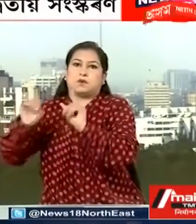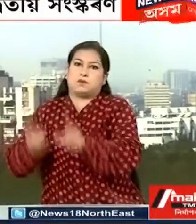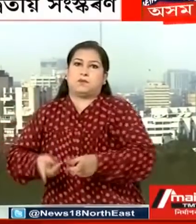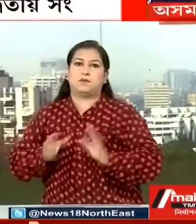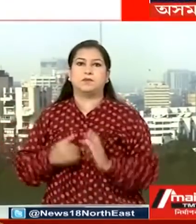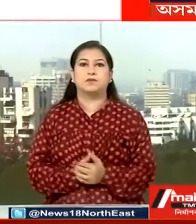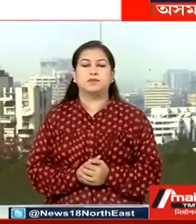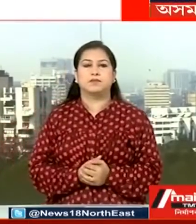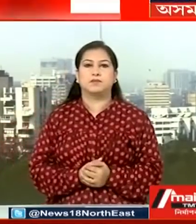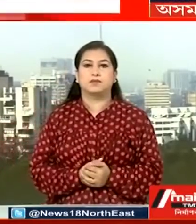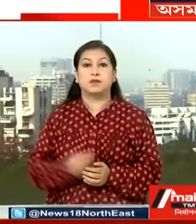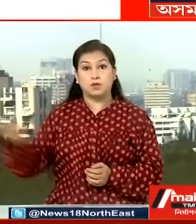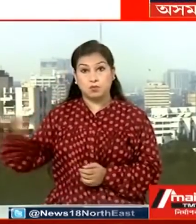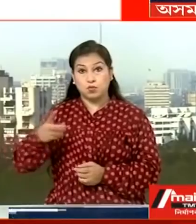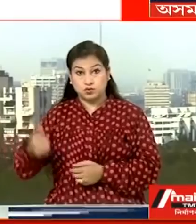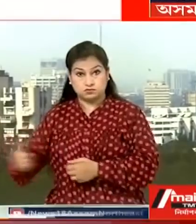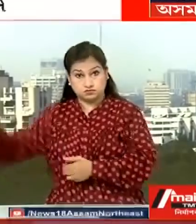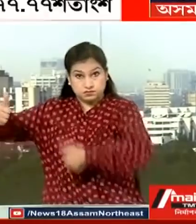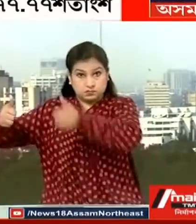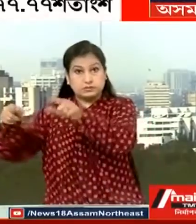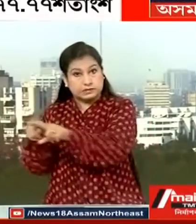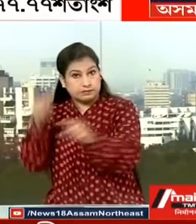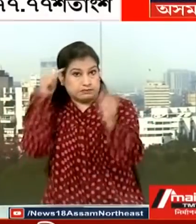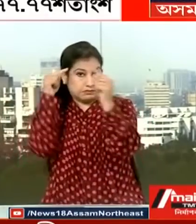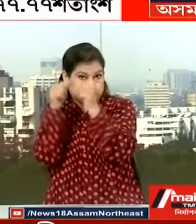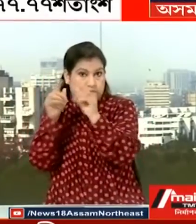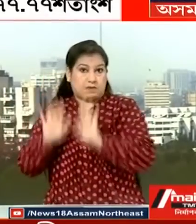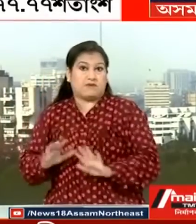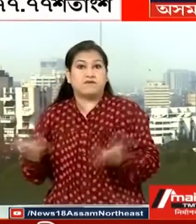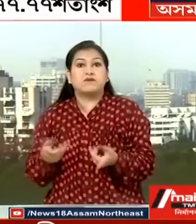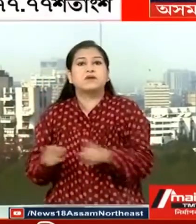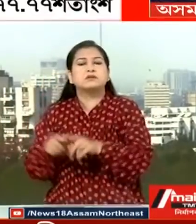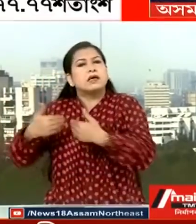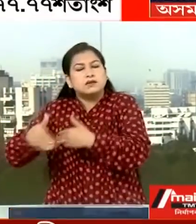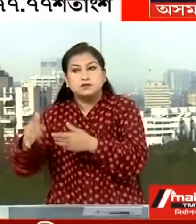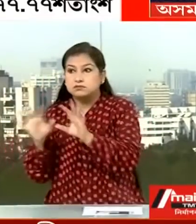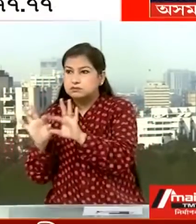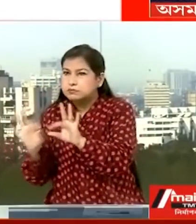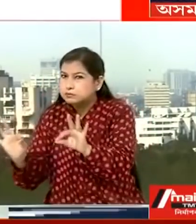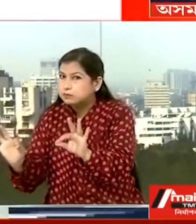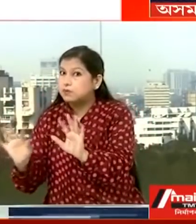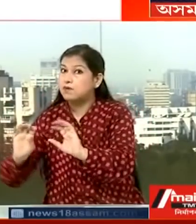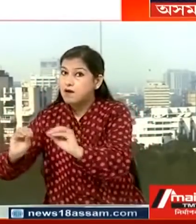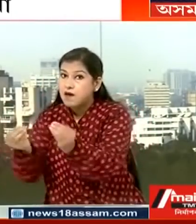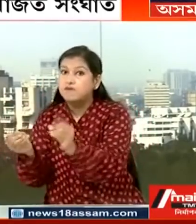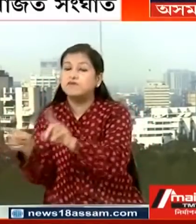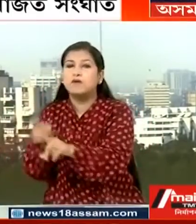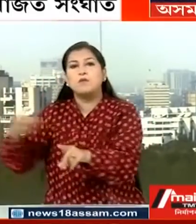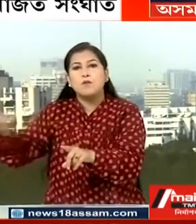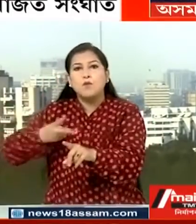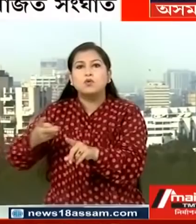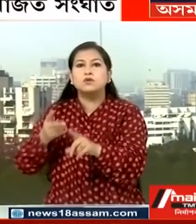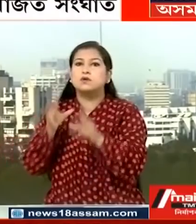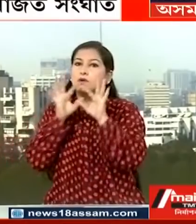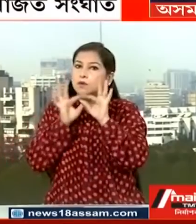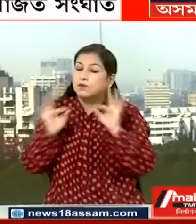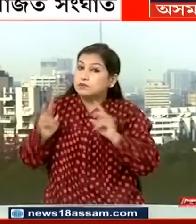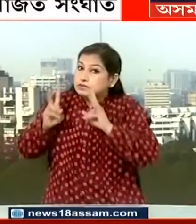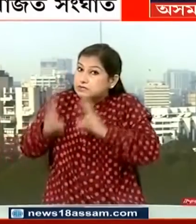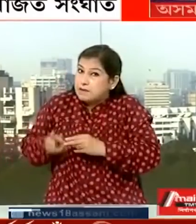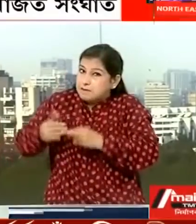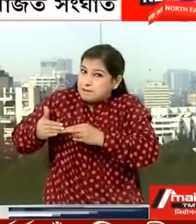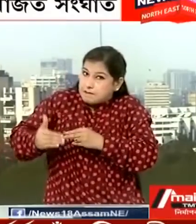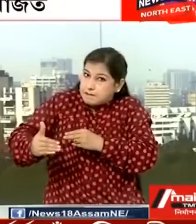चाहिए। दोनों मंत्रियों ने इस बात पर सहमति जताई कि जैसे ही स्थिति सामान्य होती है, दोनों पक्षों को सीमा क्षेत्रों